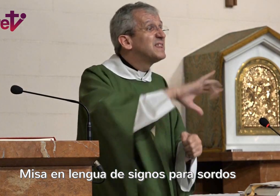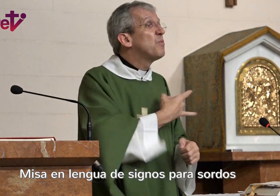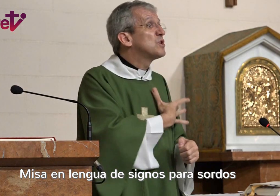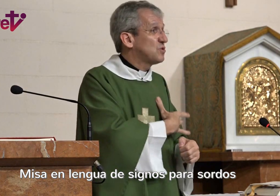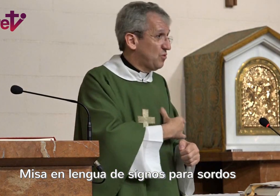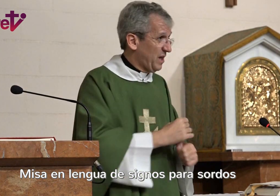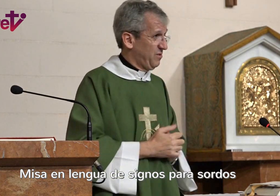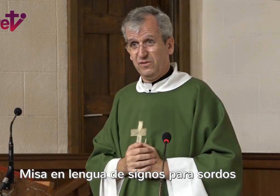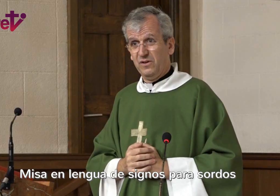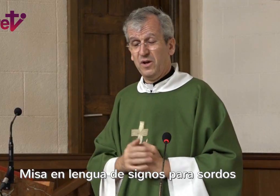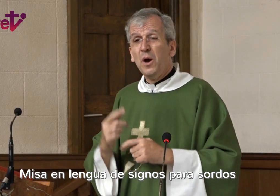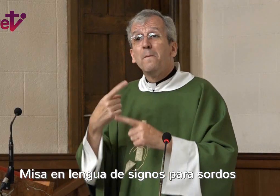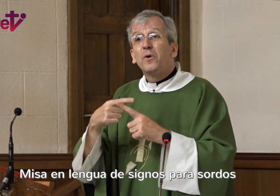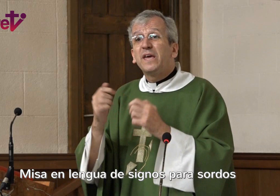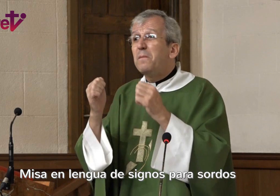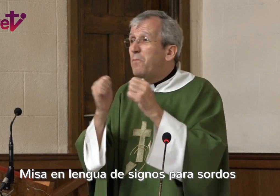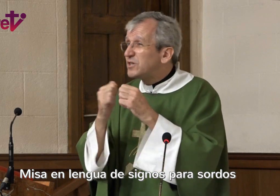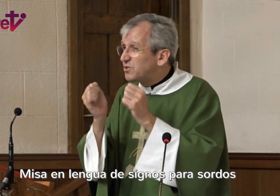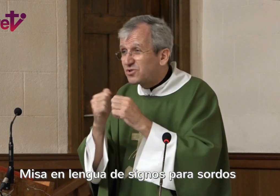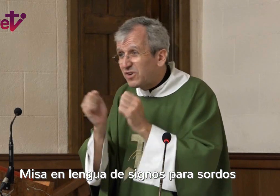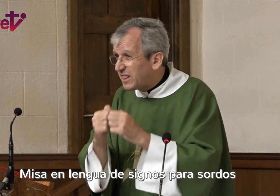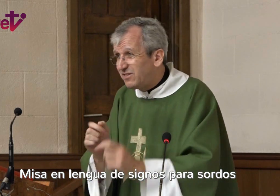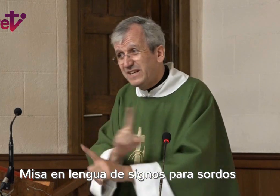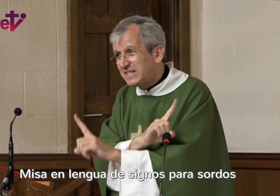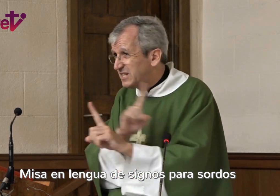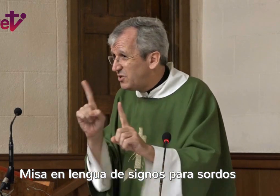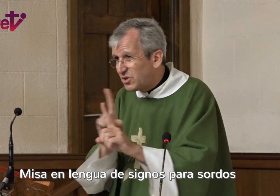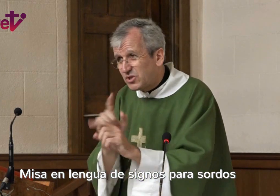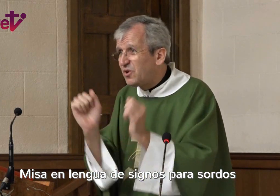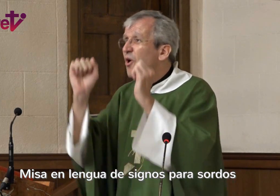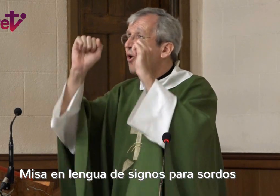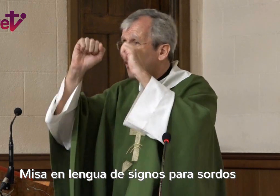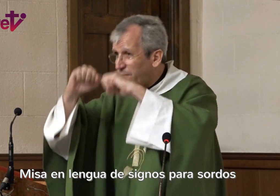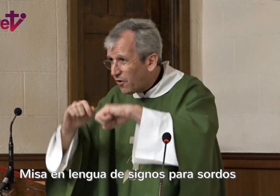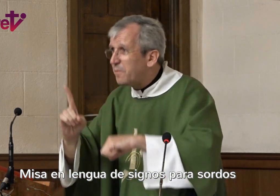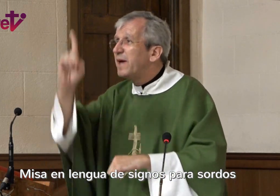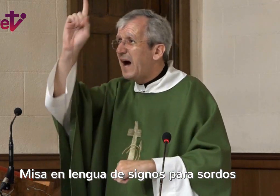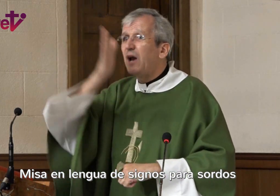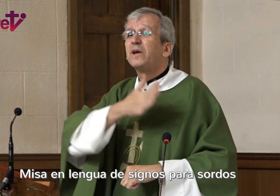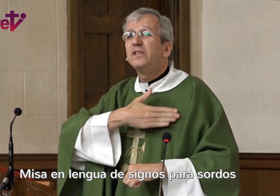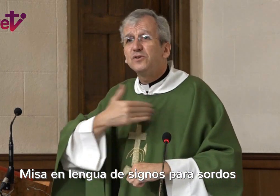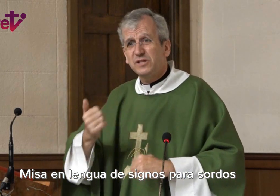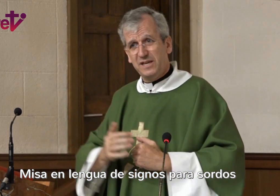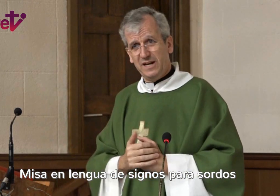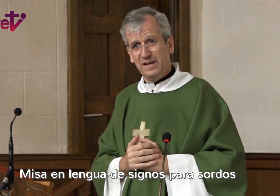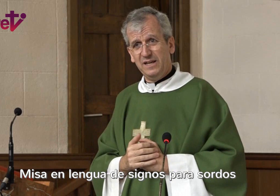de vuestro corazón porque vuestros corazones no son conforme a lo que Dios quiere